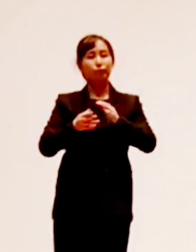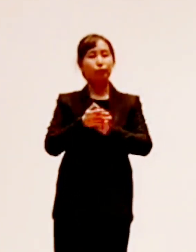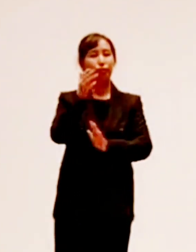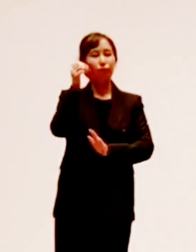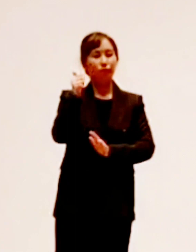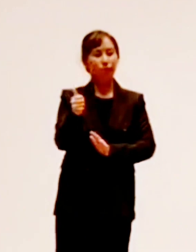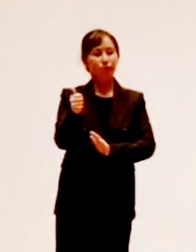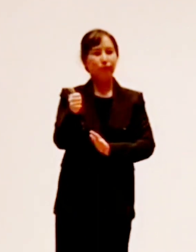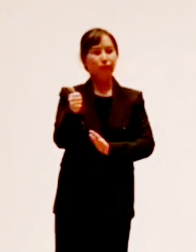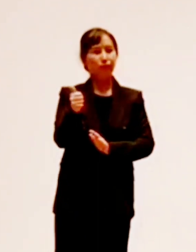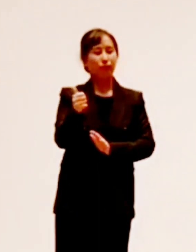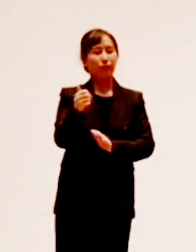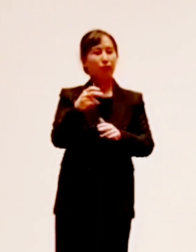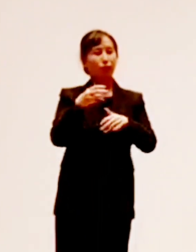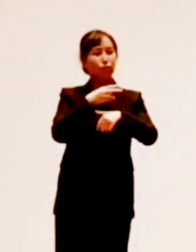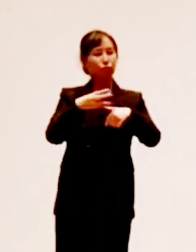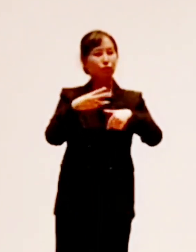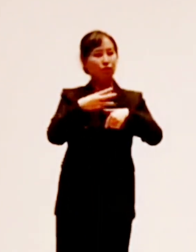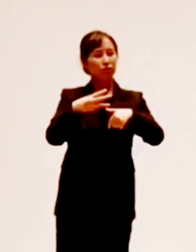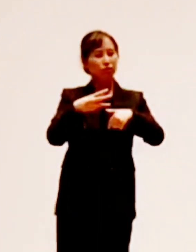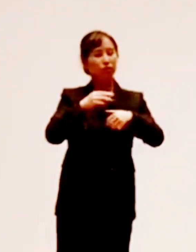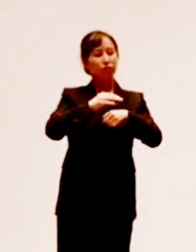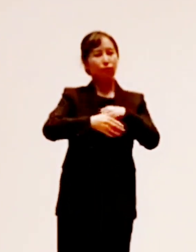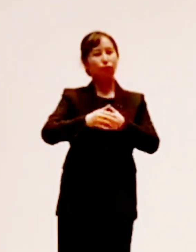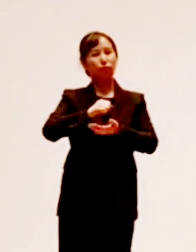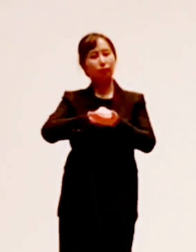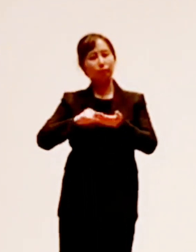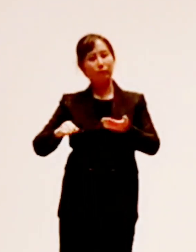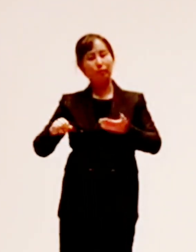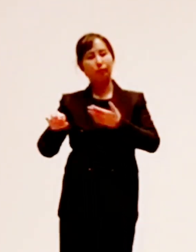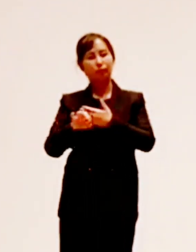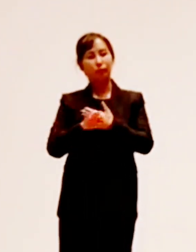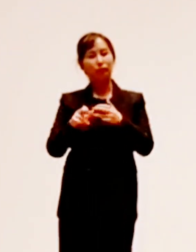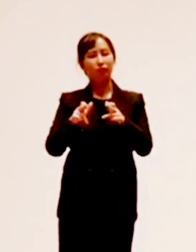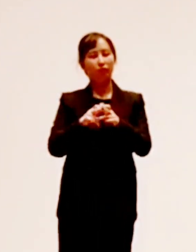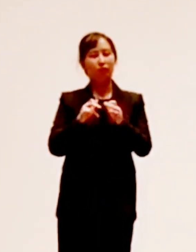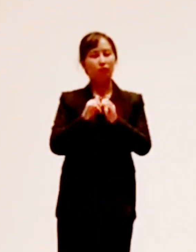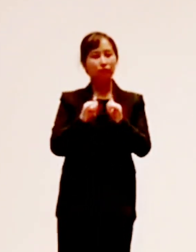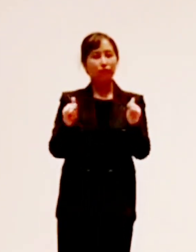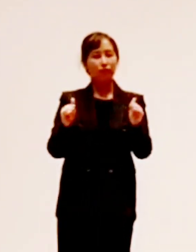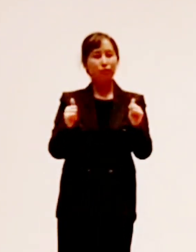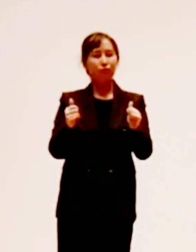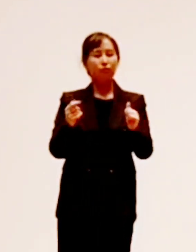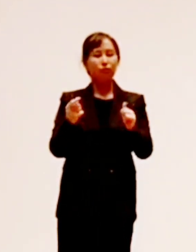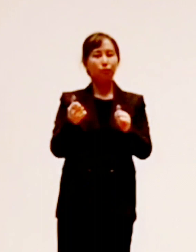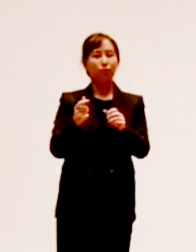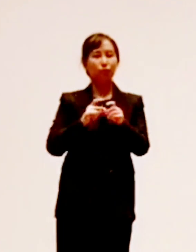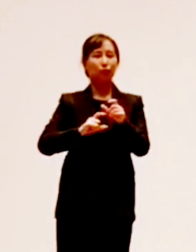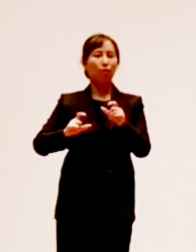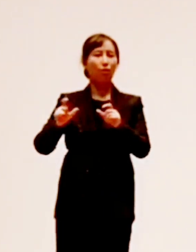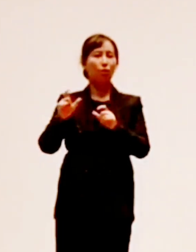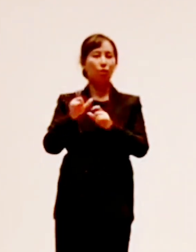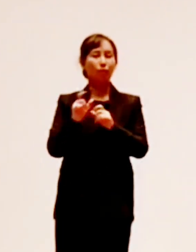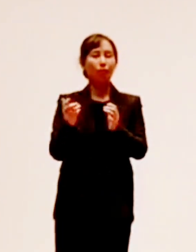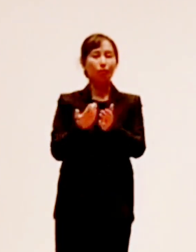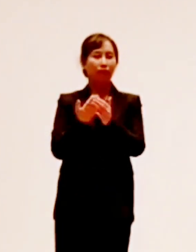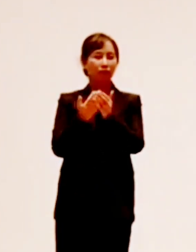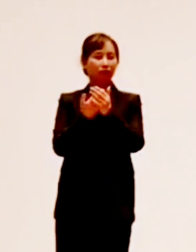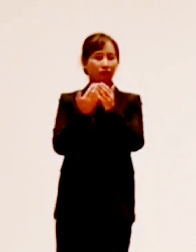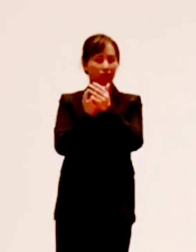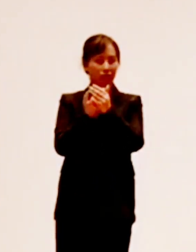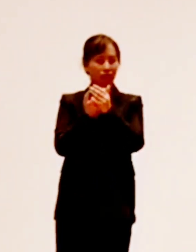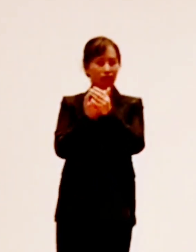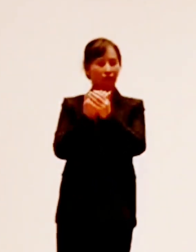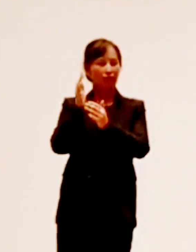군수님께서는 분위군이 대구에 편입되면 장애인들이 좀 더 나은 삶을 사는 그런